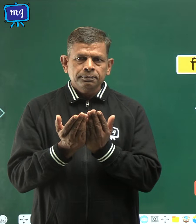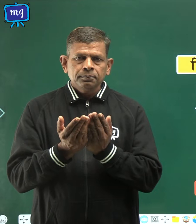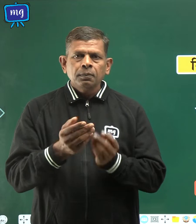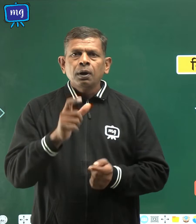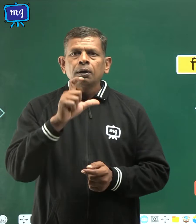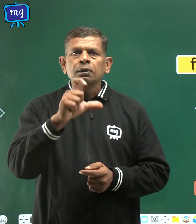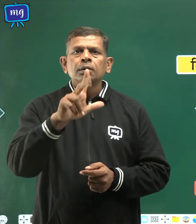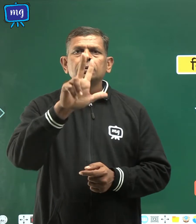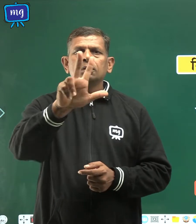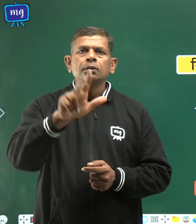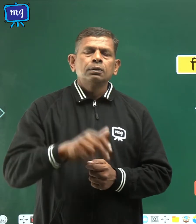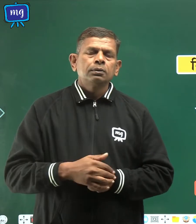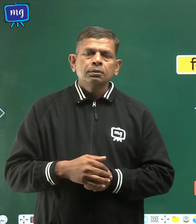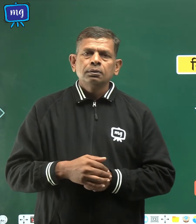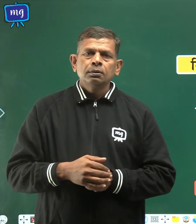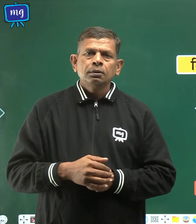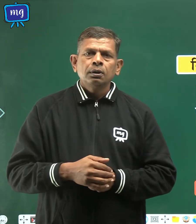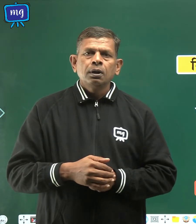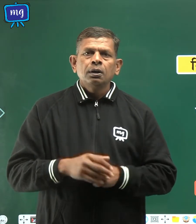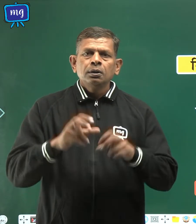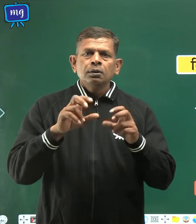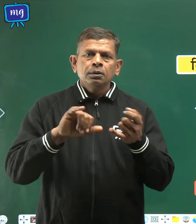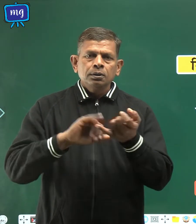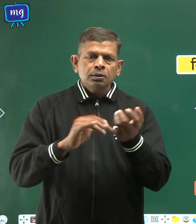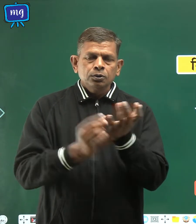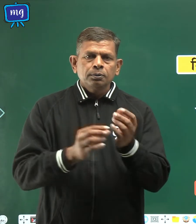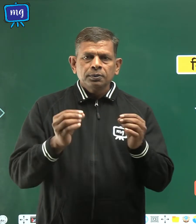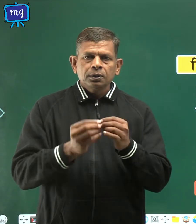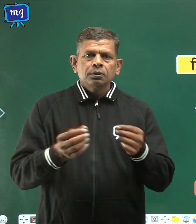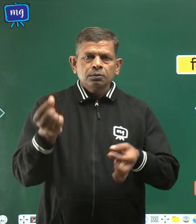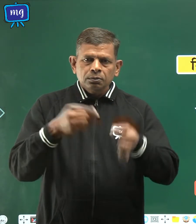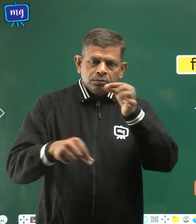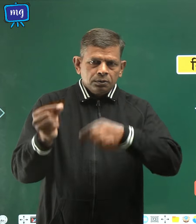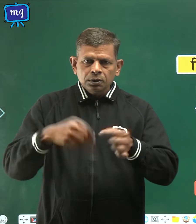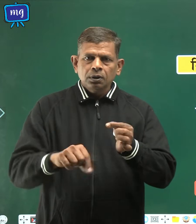कक्षा 8 विषय विज्ञान